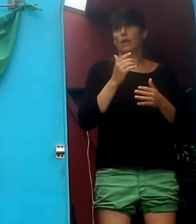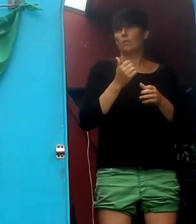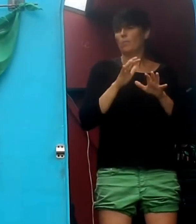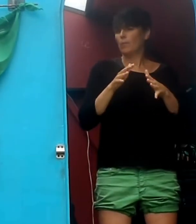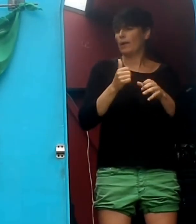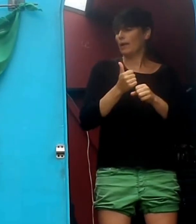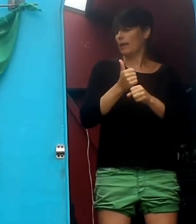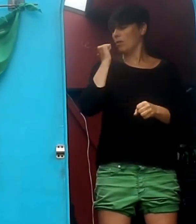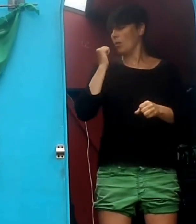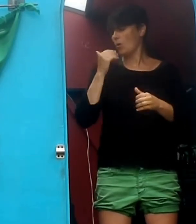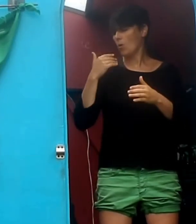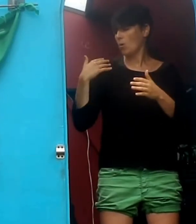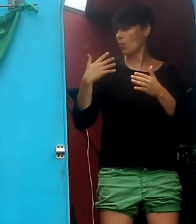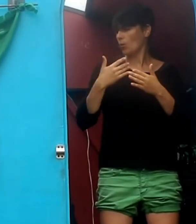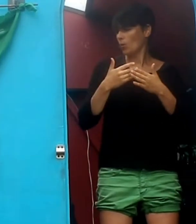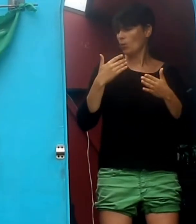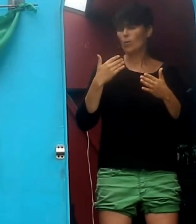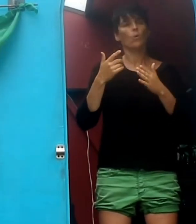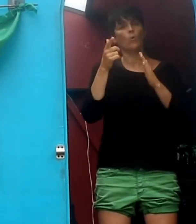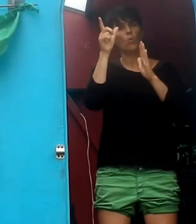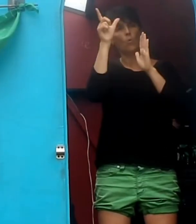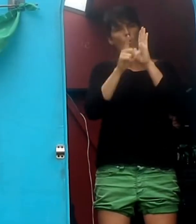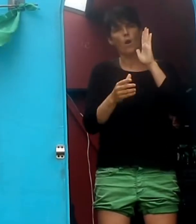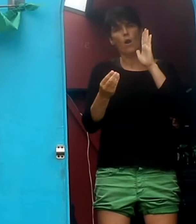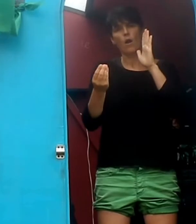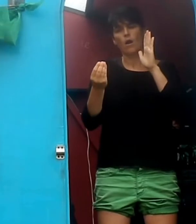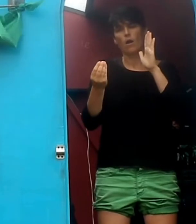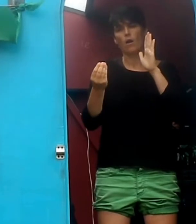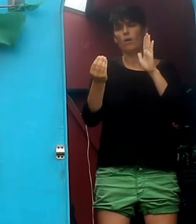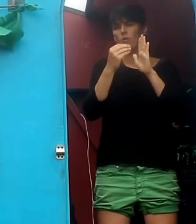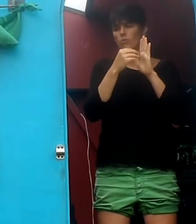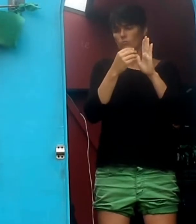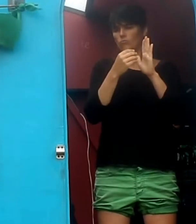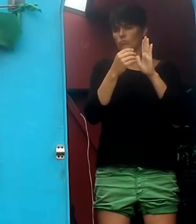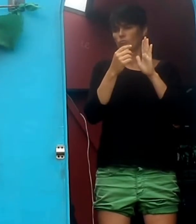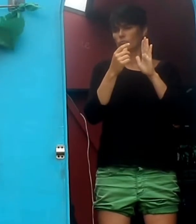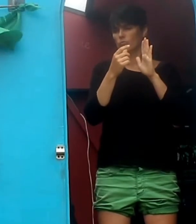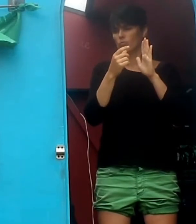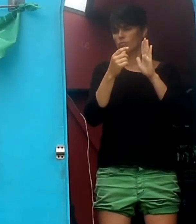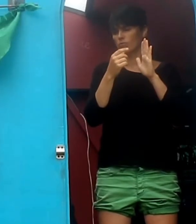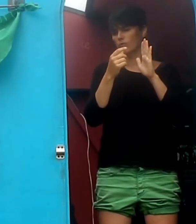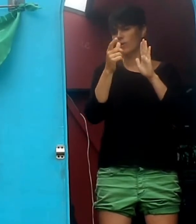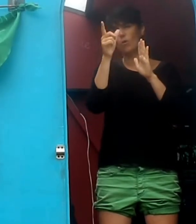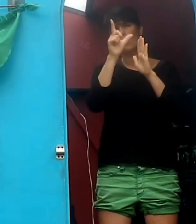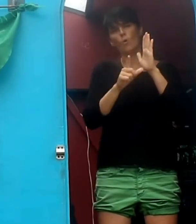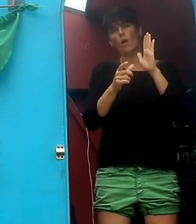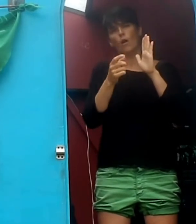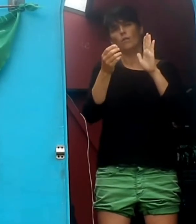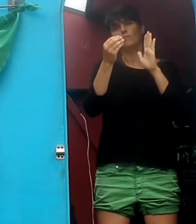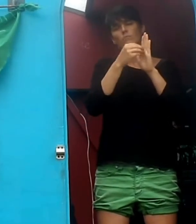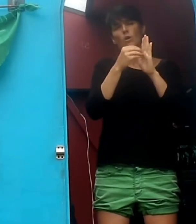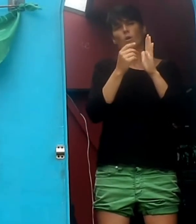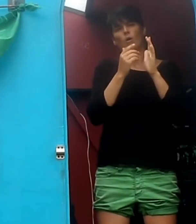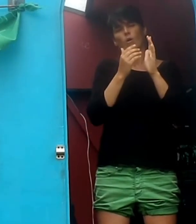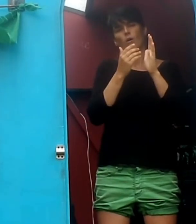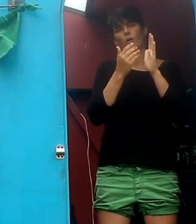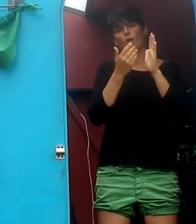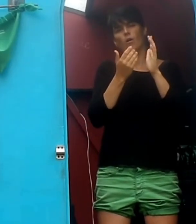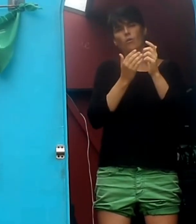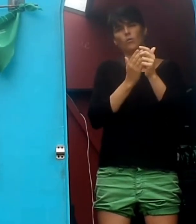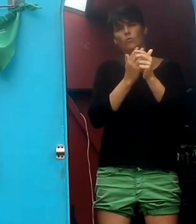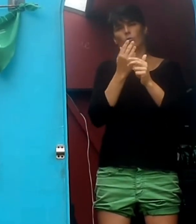an, la légalisation donc, de la loi ça s'appelle tres causales, ça veut dire s'il y a 3